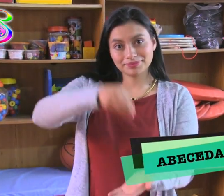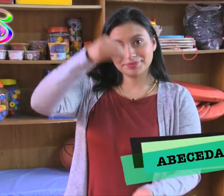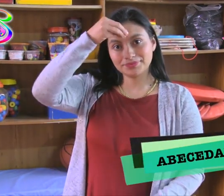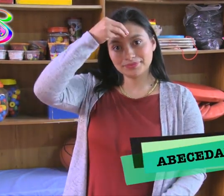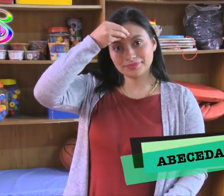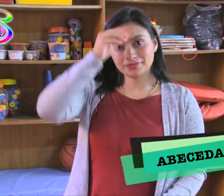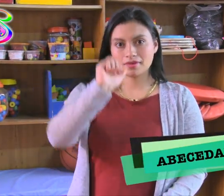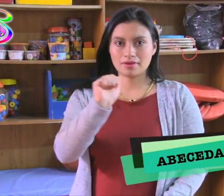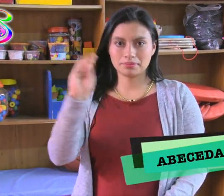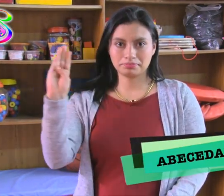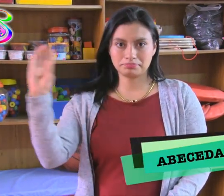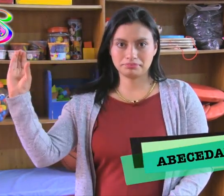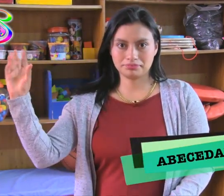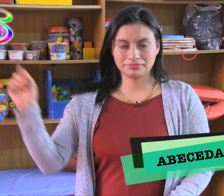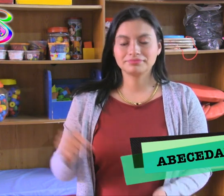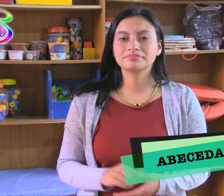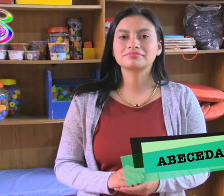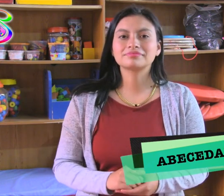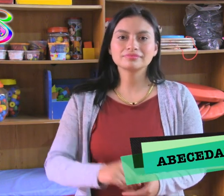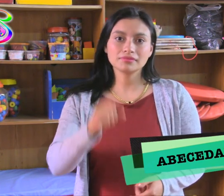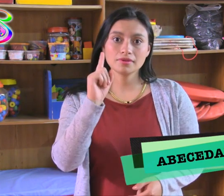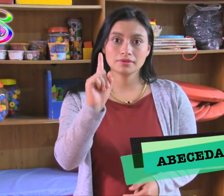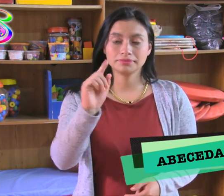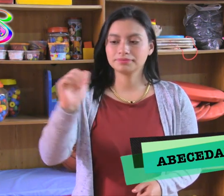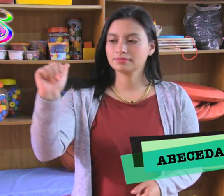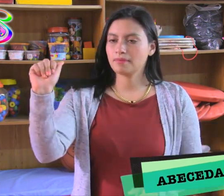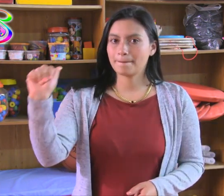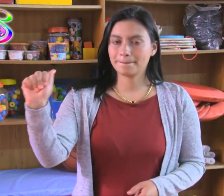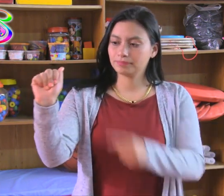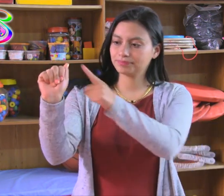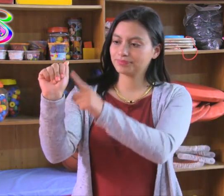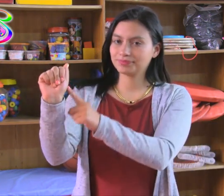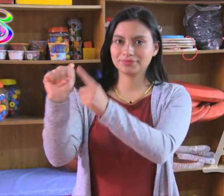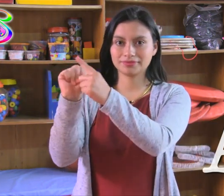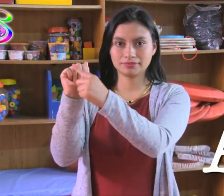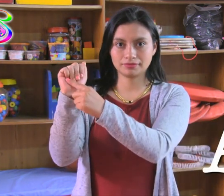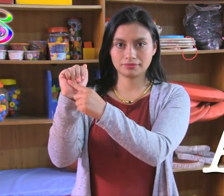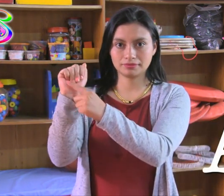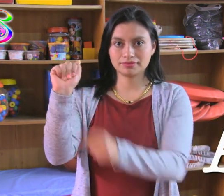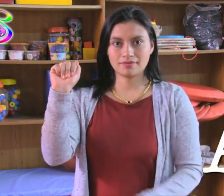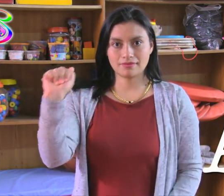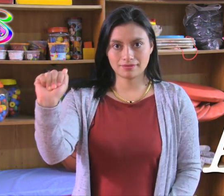Hoy aprenderemos el abecedario. La primera letra, la letra A, dedo pulgar afuera, los demás